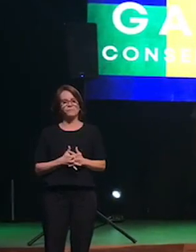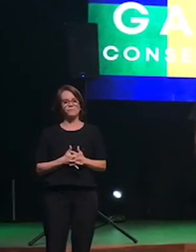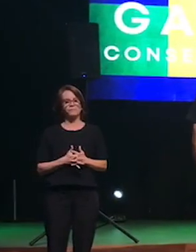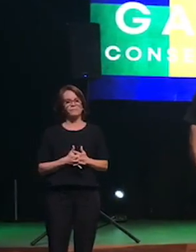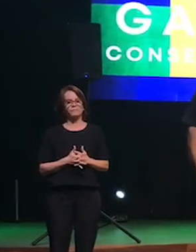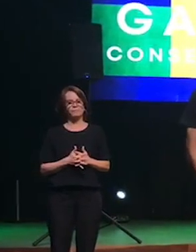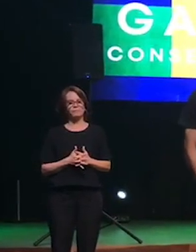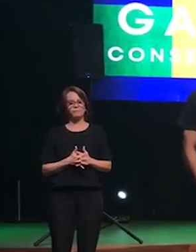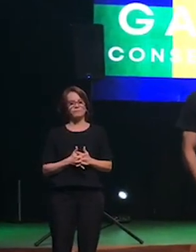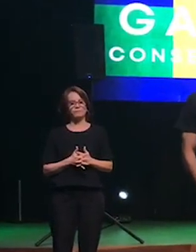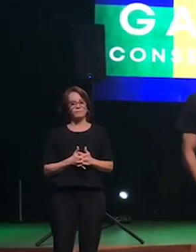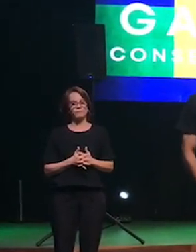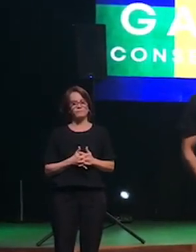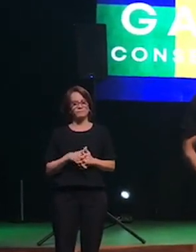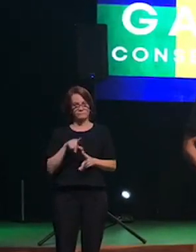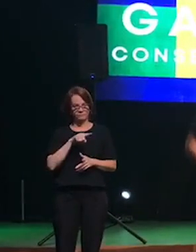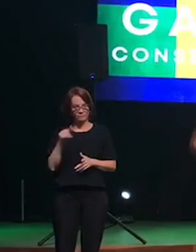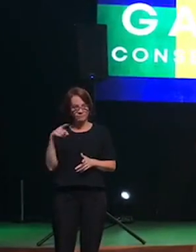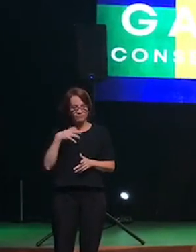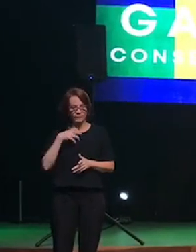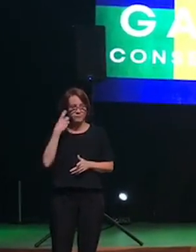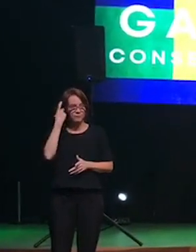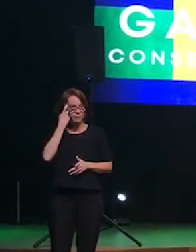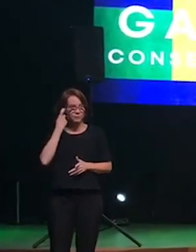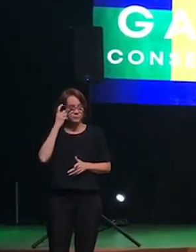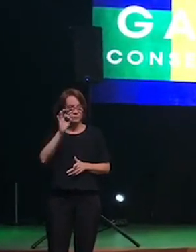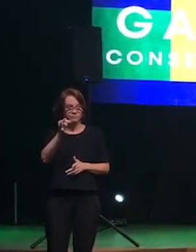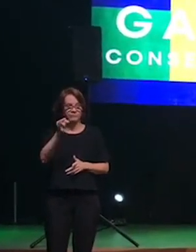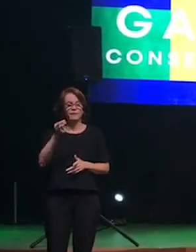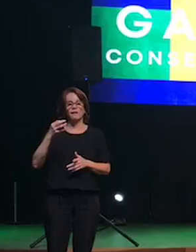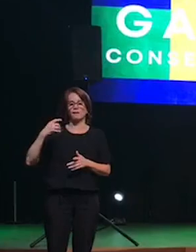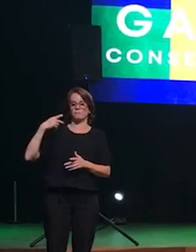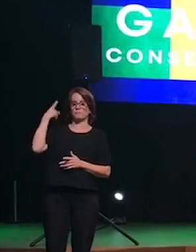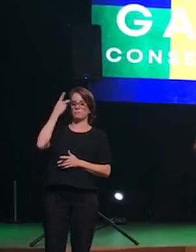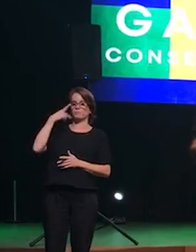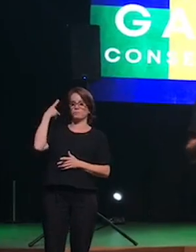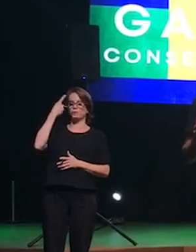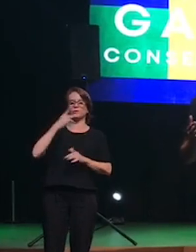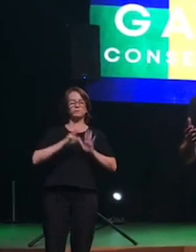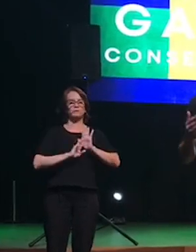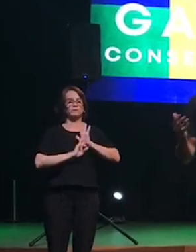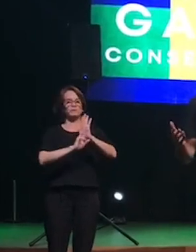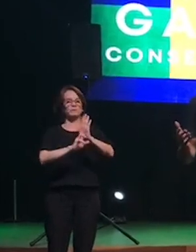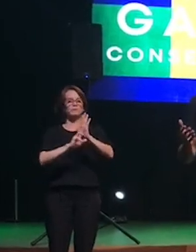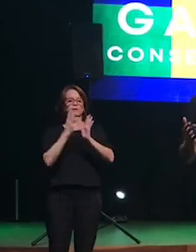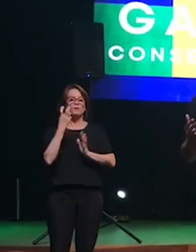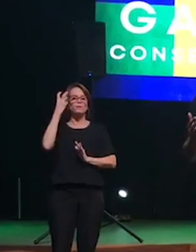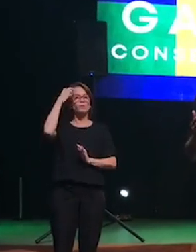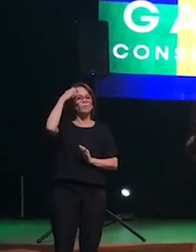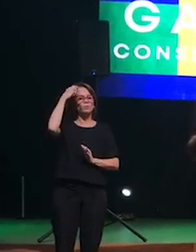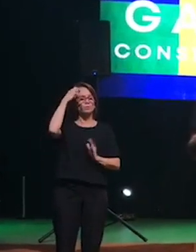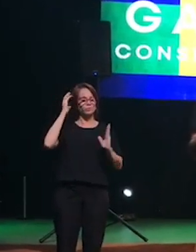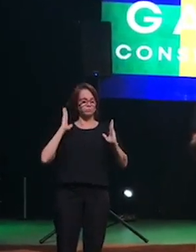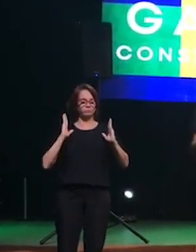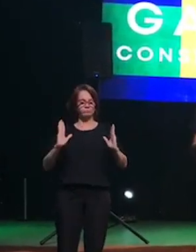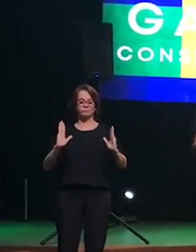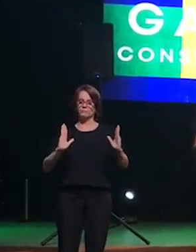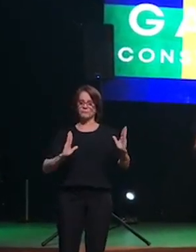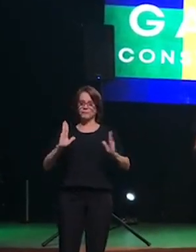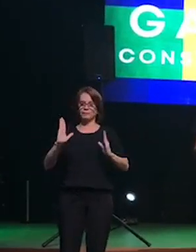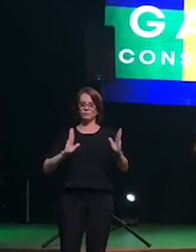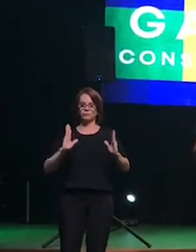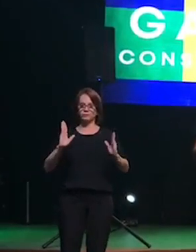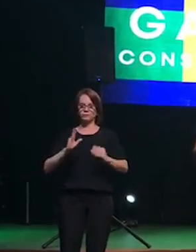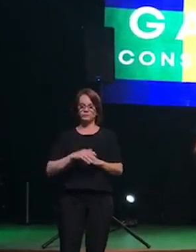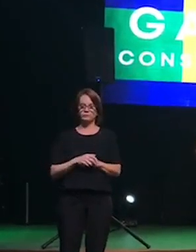É meio preocupante, né? A política representa a cultura de um tempo.